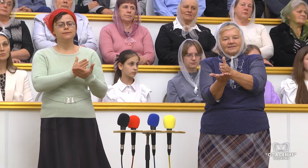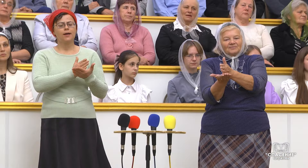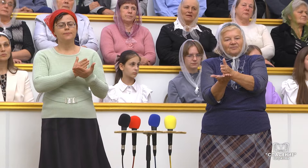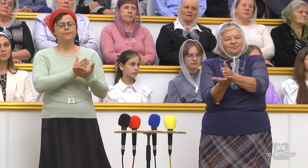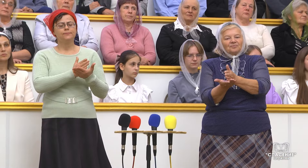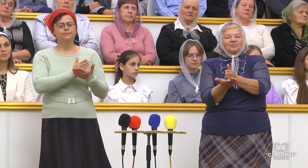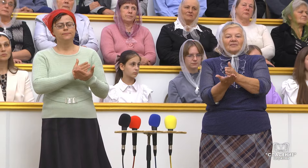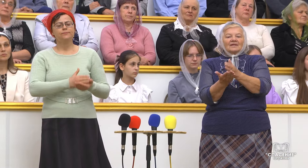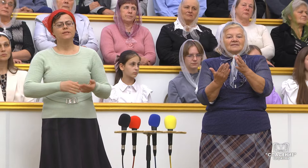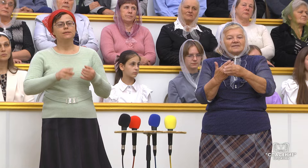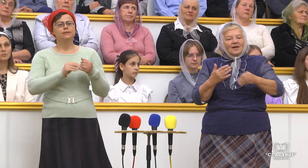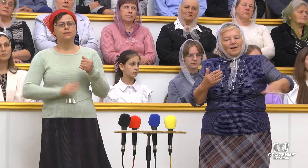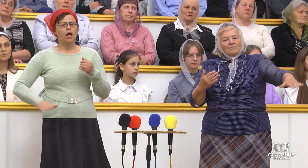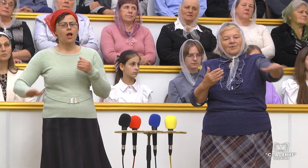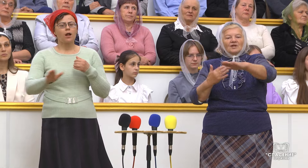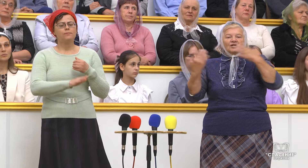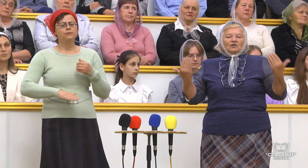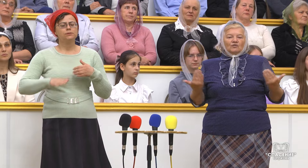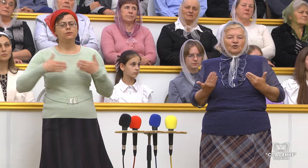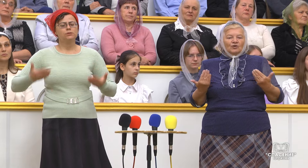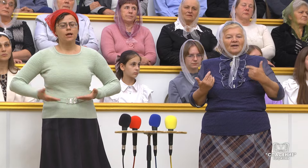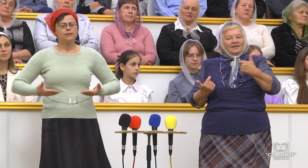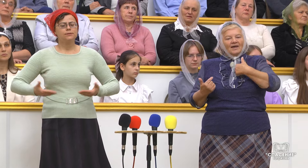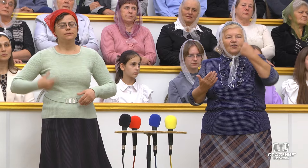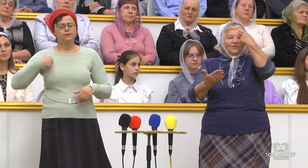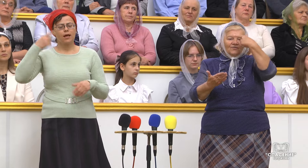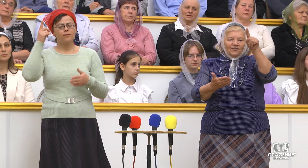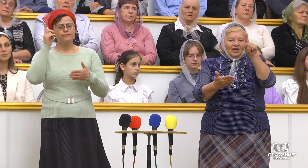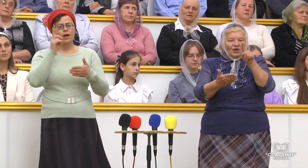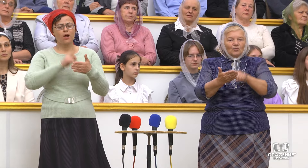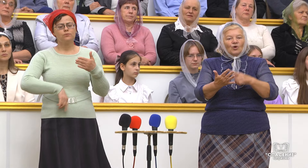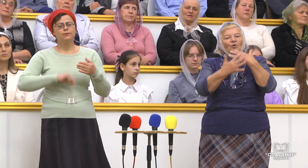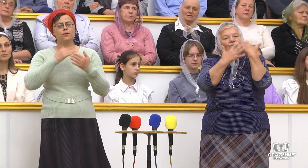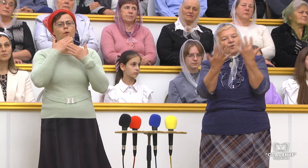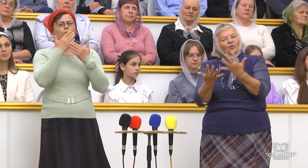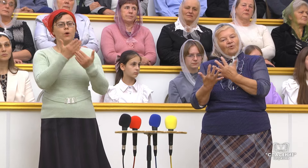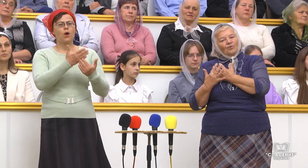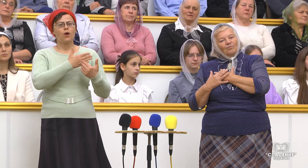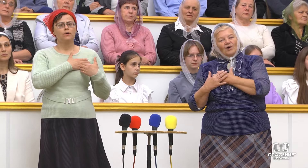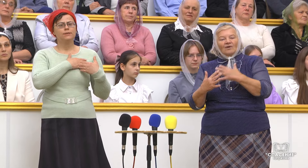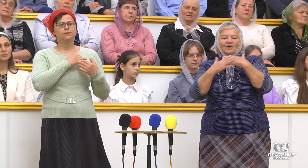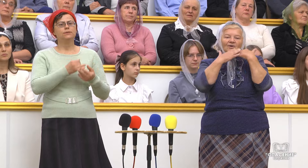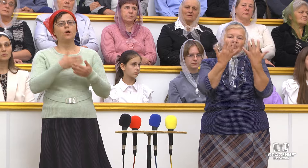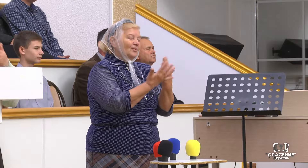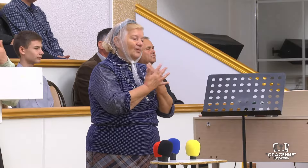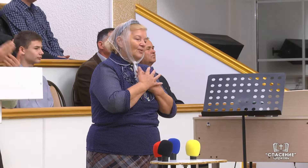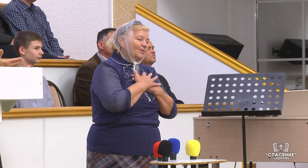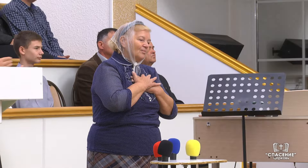На земле живу я, веря и любя, любя. И не